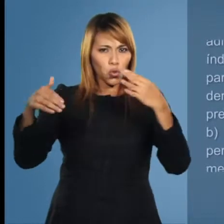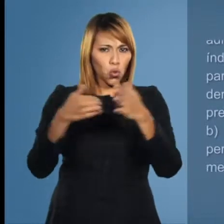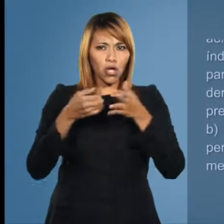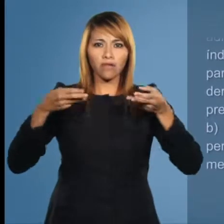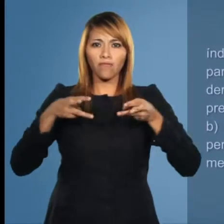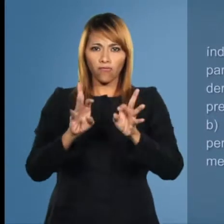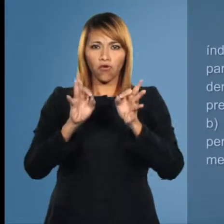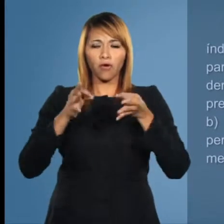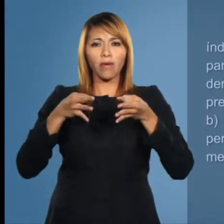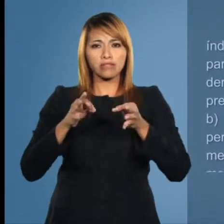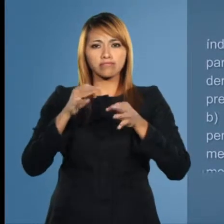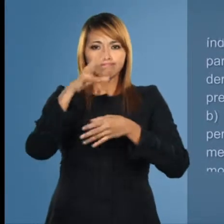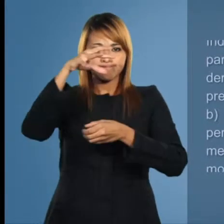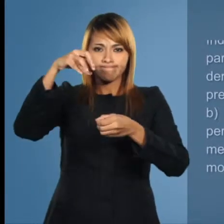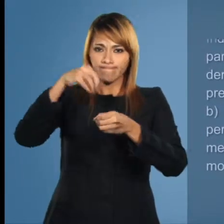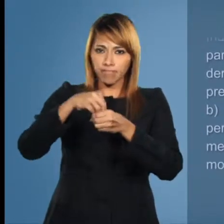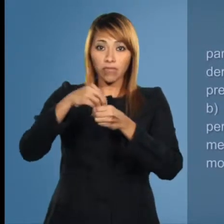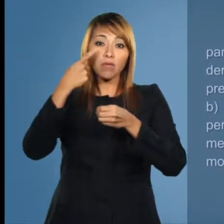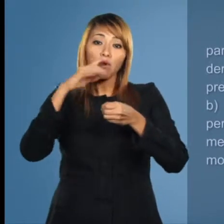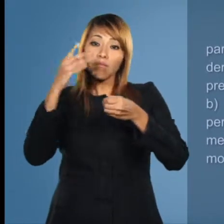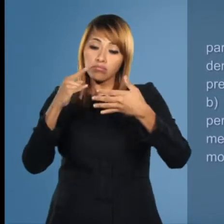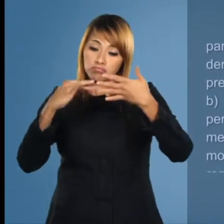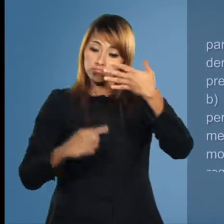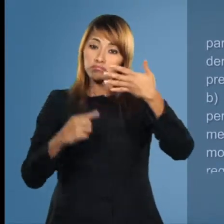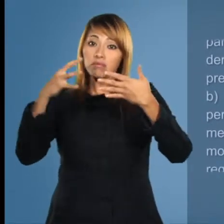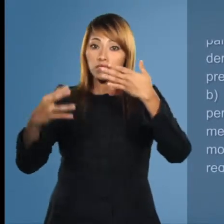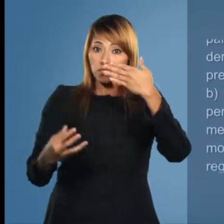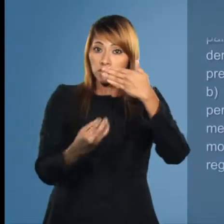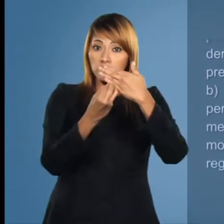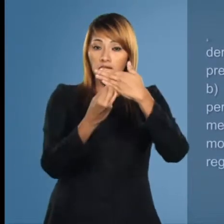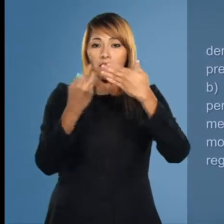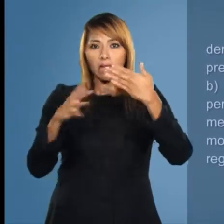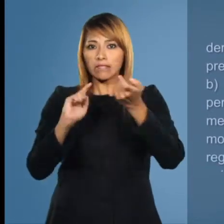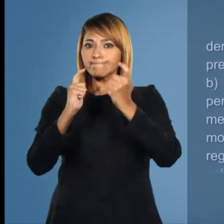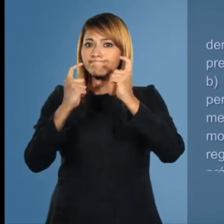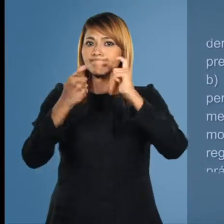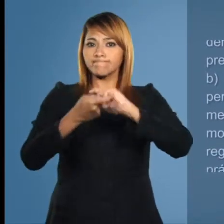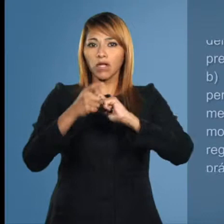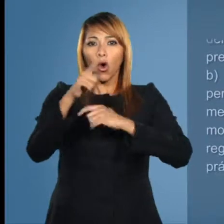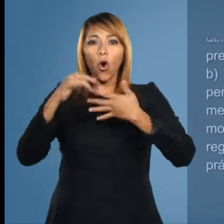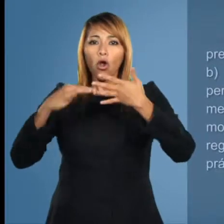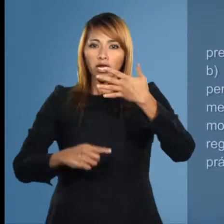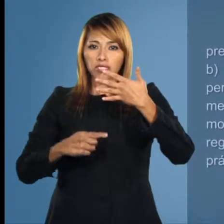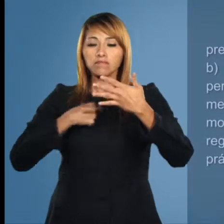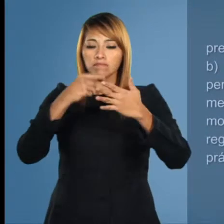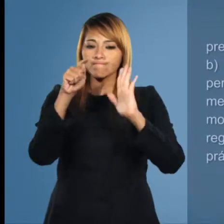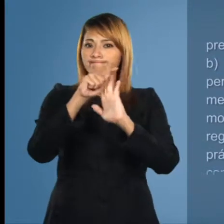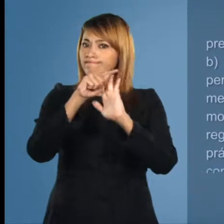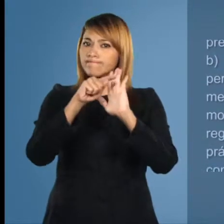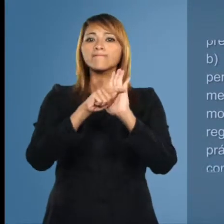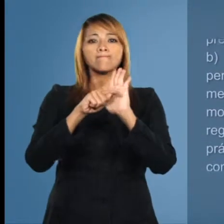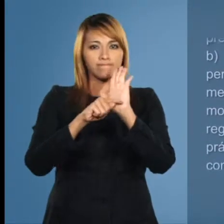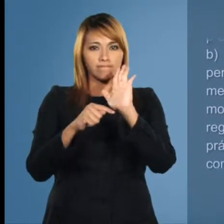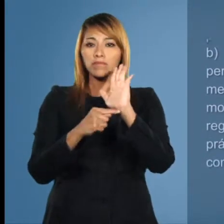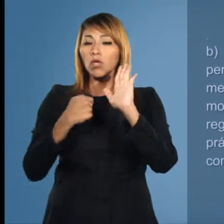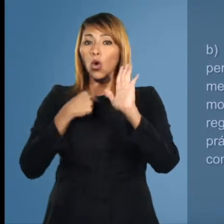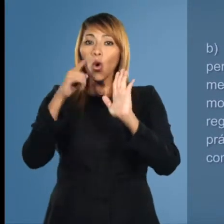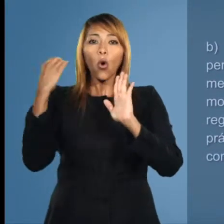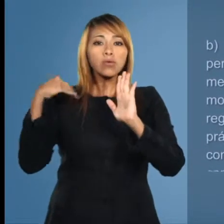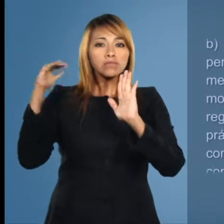pertinentes, incluidas medidas legislativas, para modificar o derogar leyes, reglamentos, costumbres y prácticas